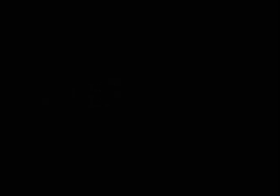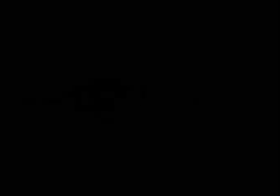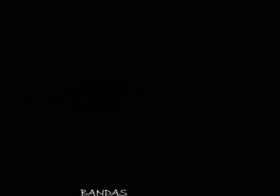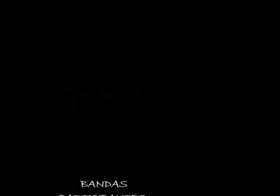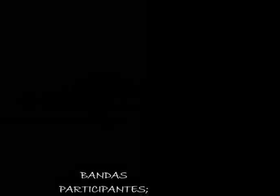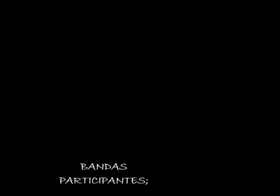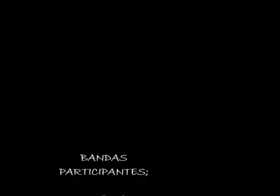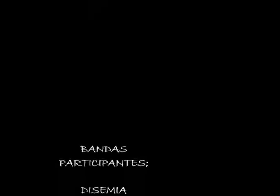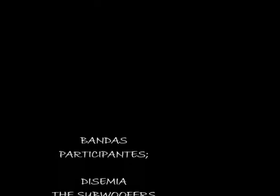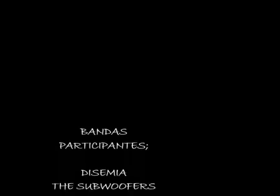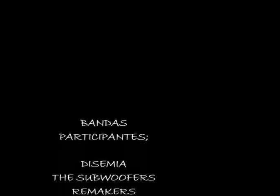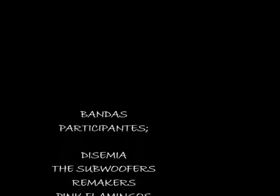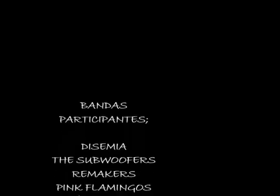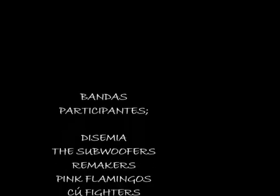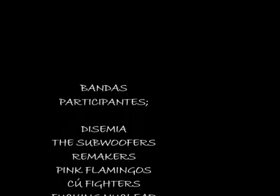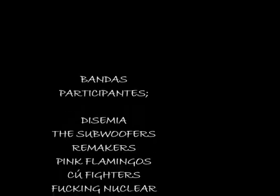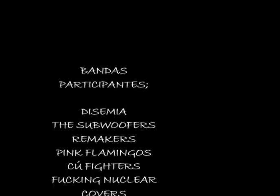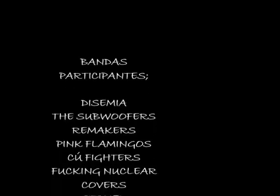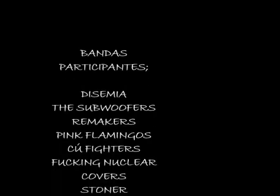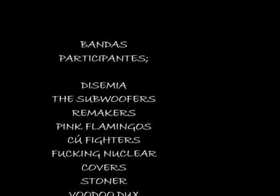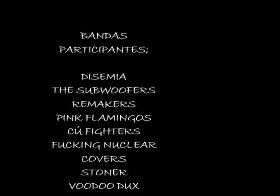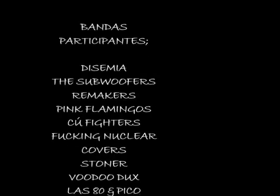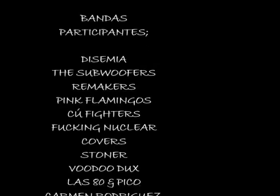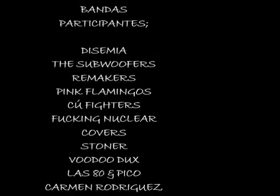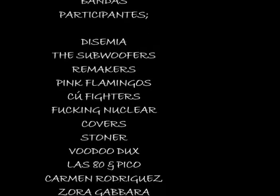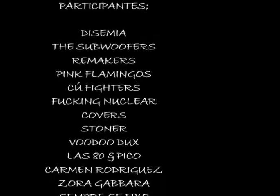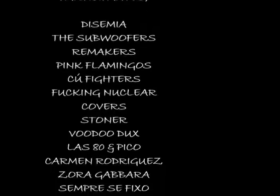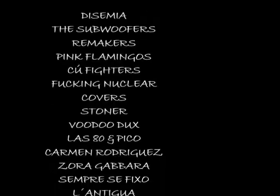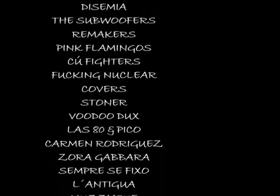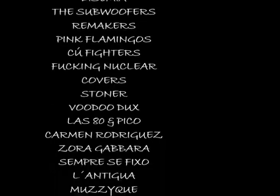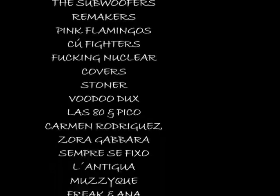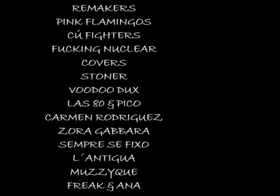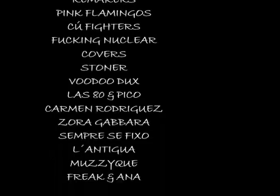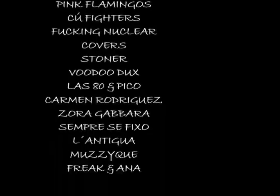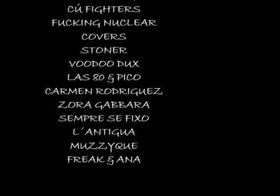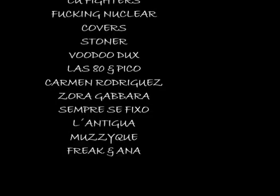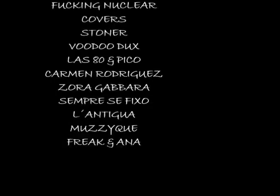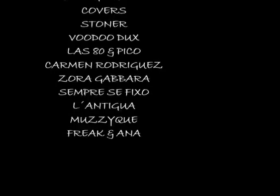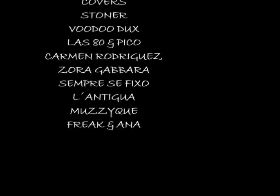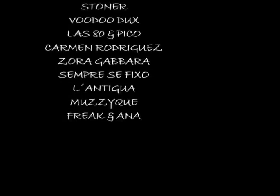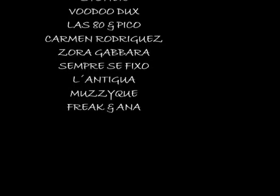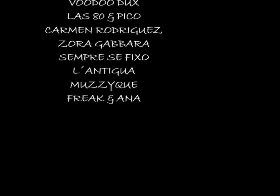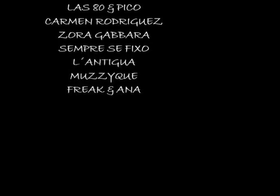Hay demasiadas cosas que decir